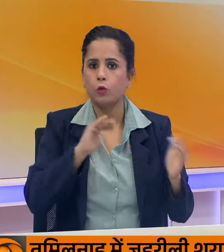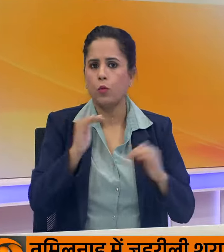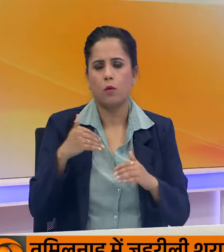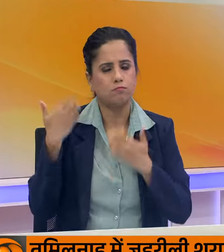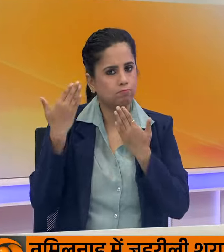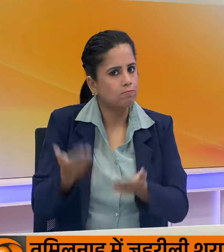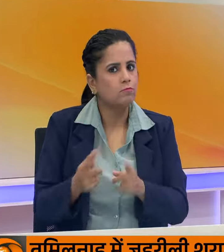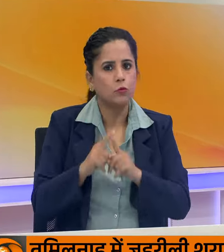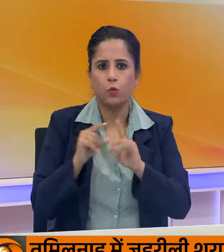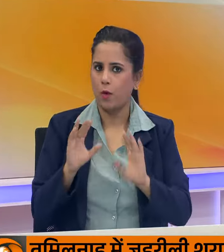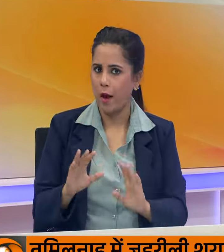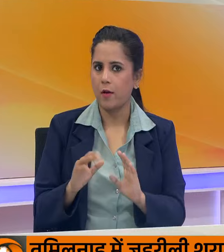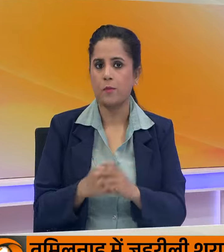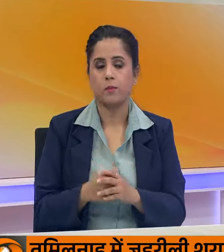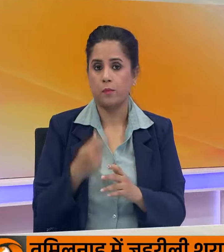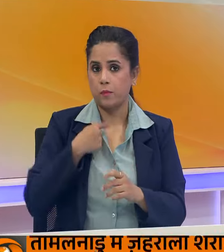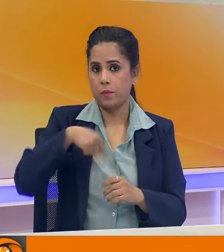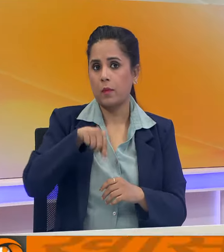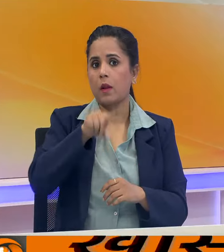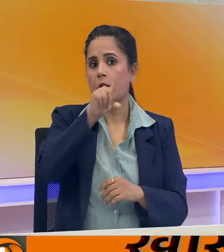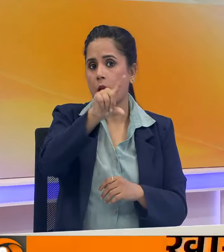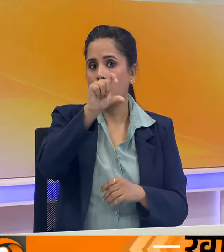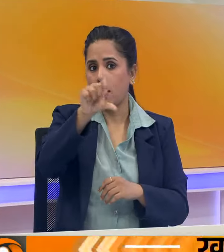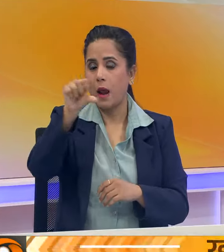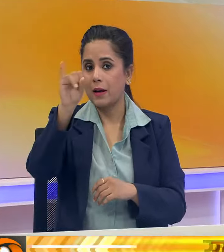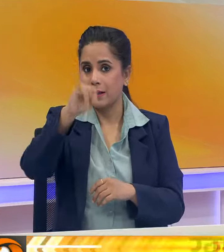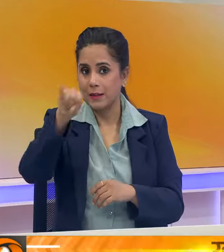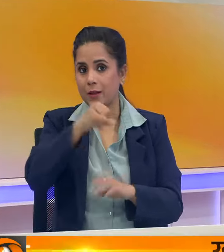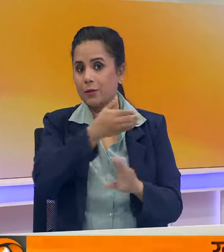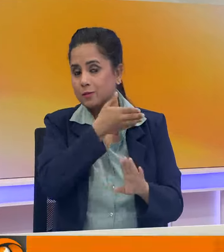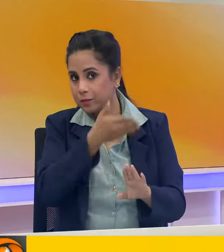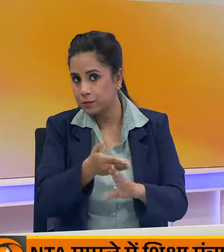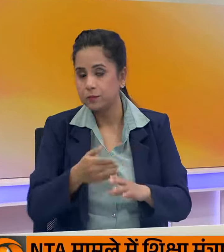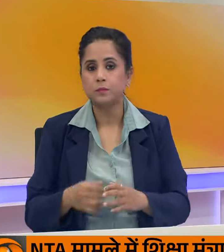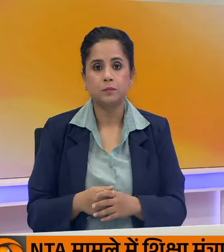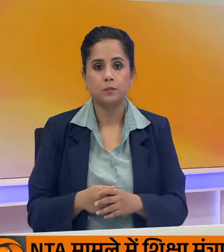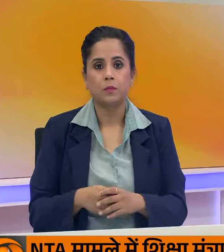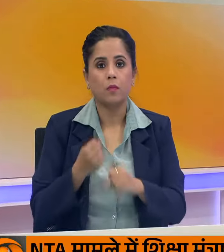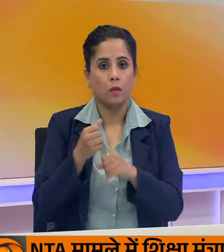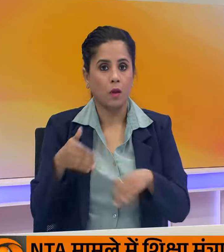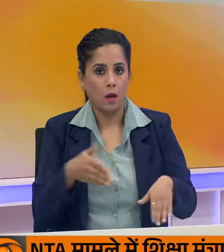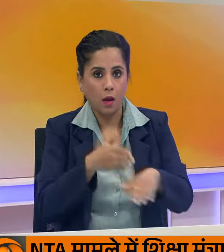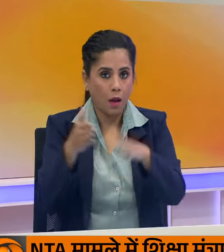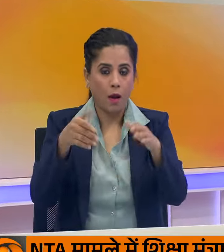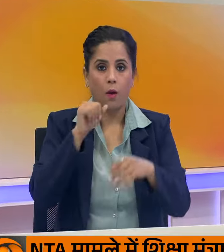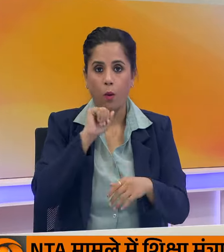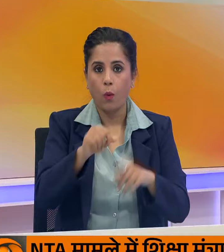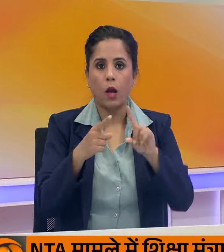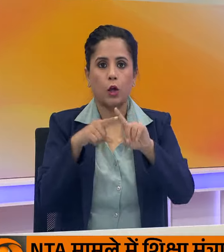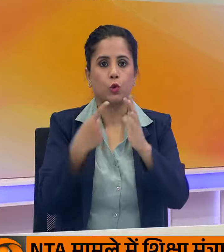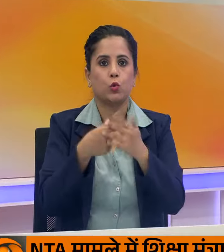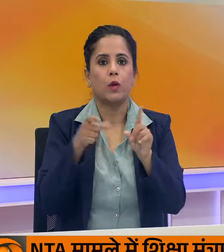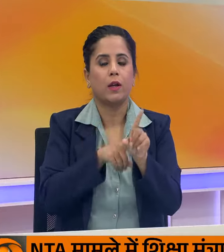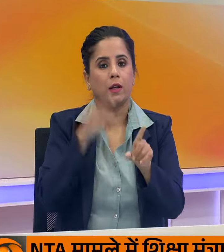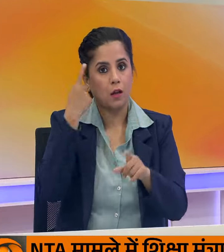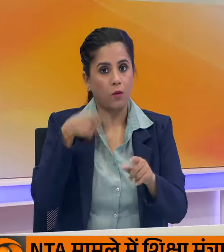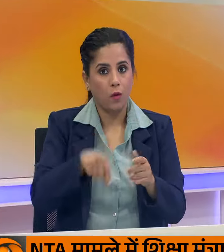आए हैं हमने 1996 के गंगा रिवर ट्रीटी के रिन्यूअल के